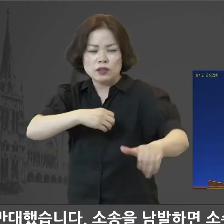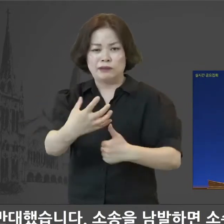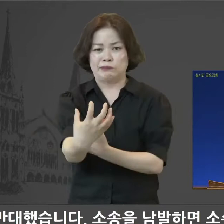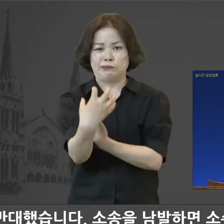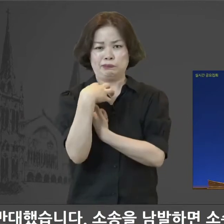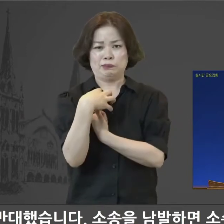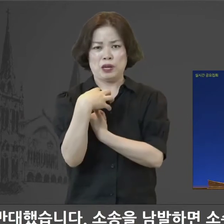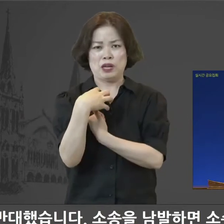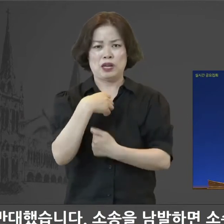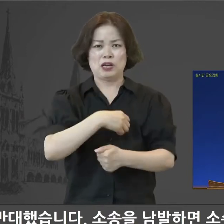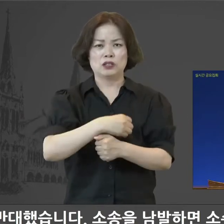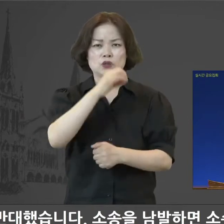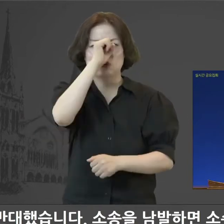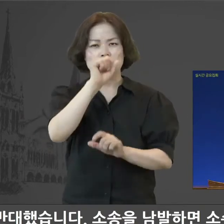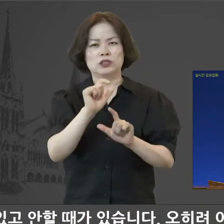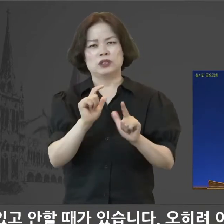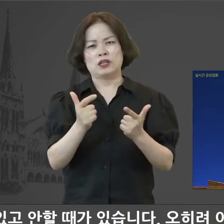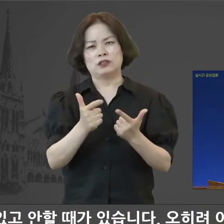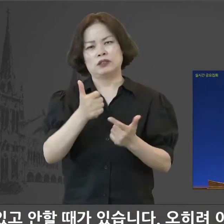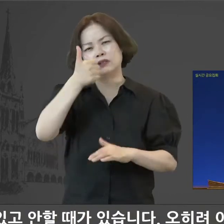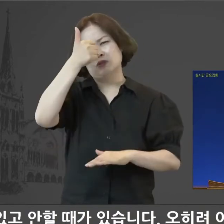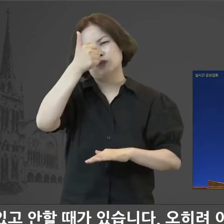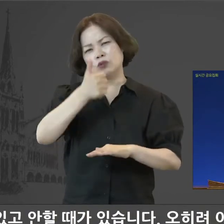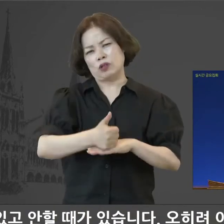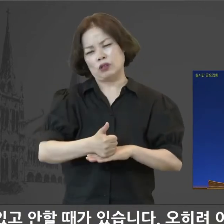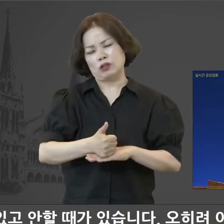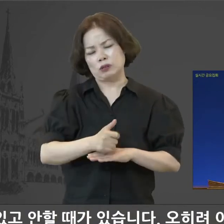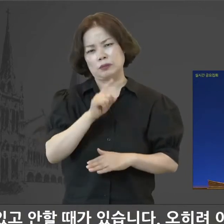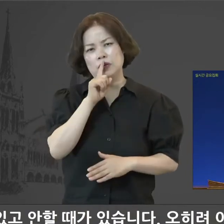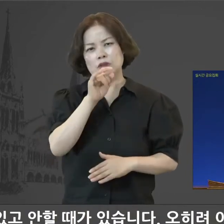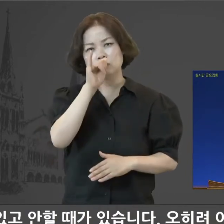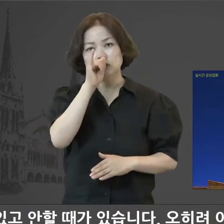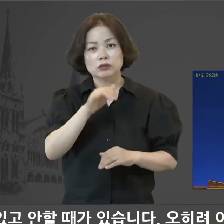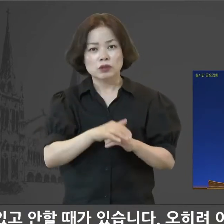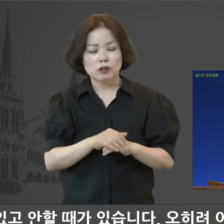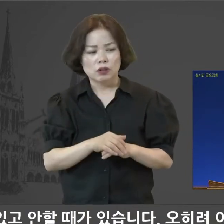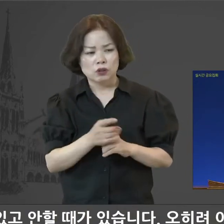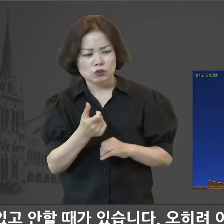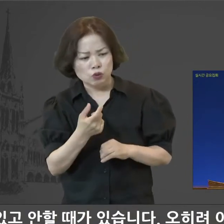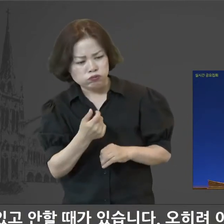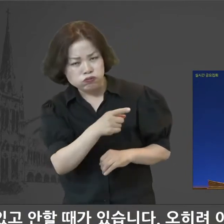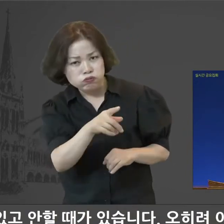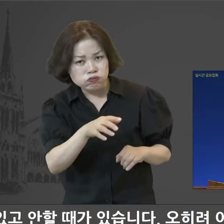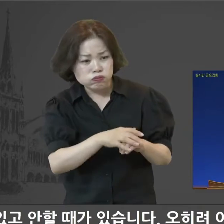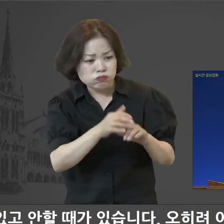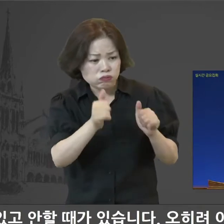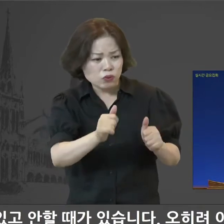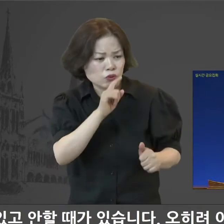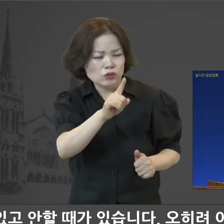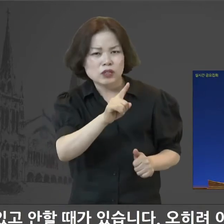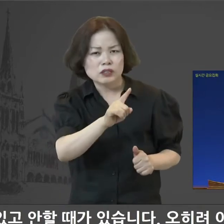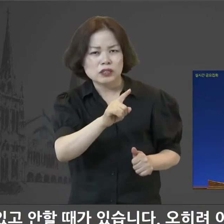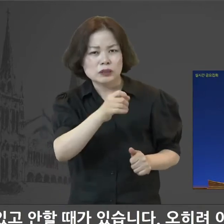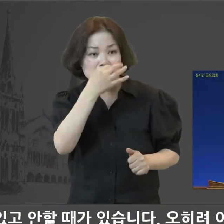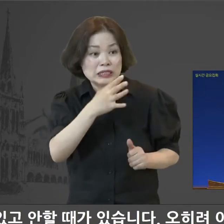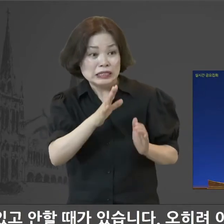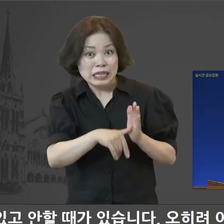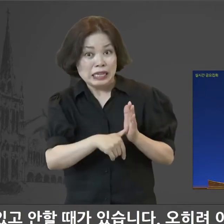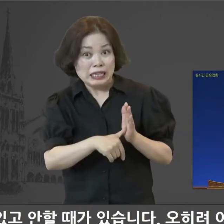우리한테 좋지 않은 결과를 낼 수 있다라고 하는 거를 얘기하는 거예요. 그러니까 분리할 때는 소송전을 벌이는 게 아닙니다. 그러니까